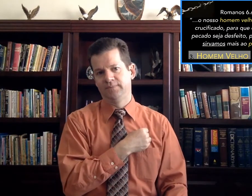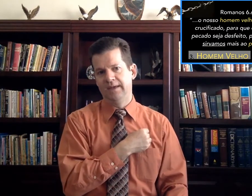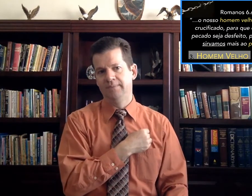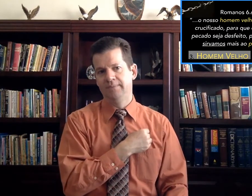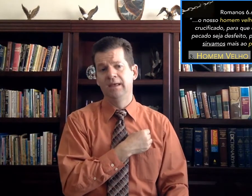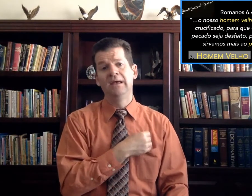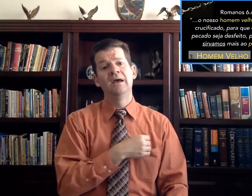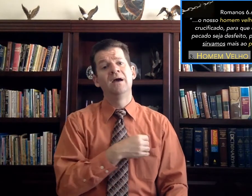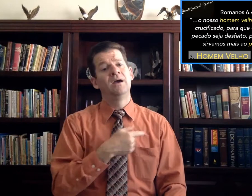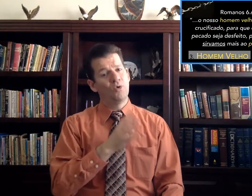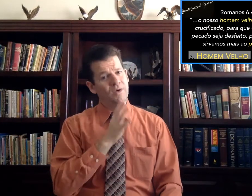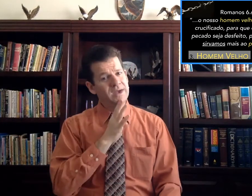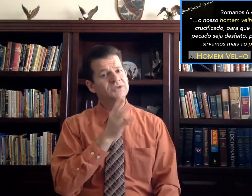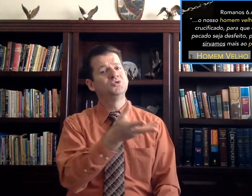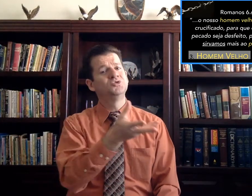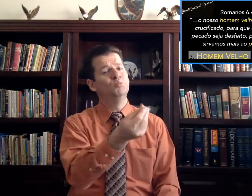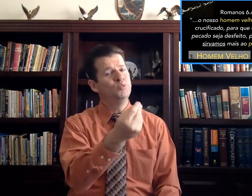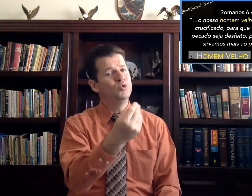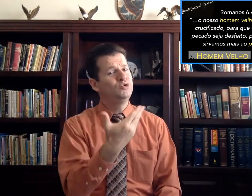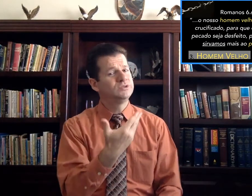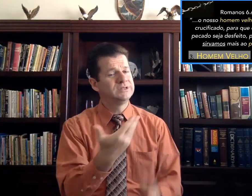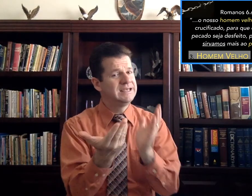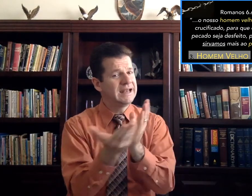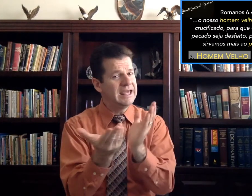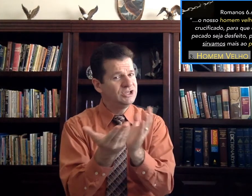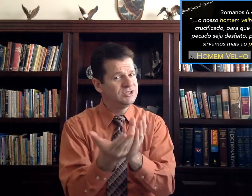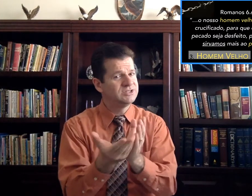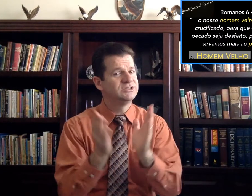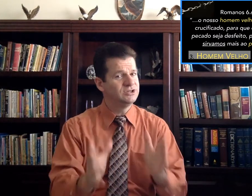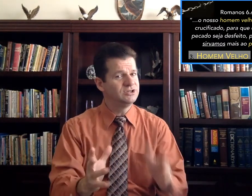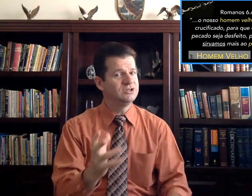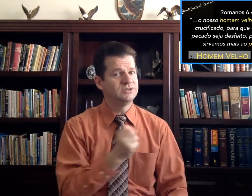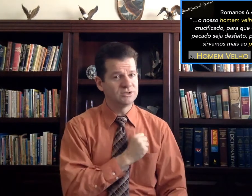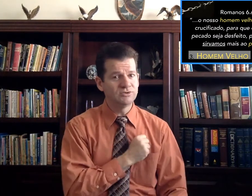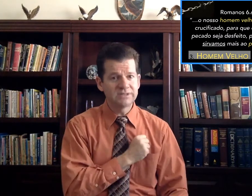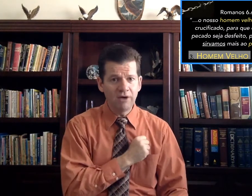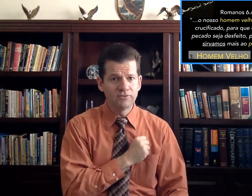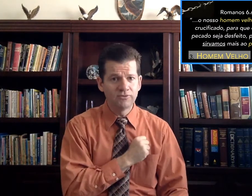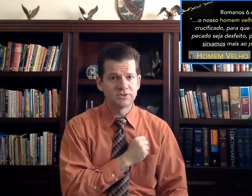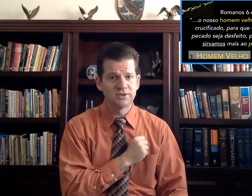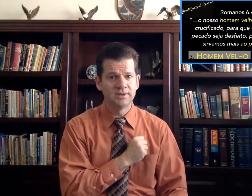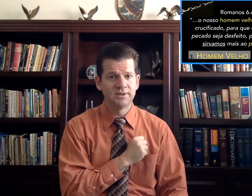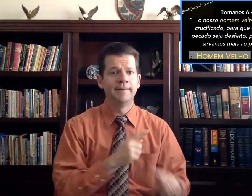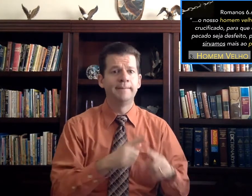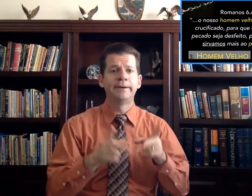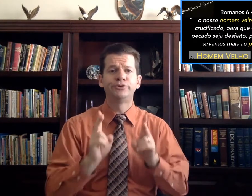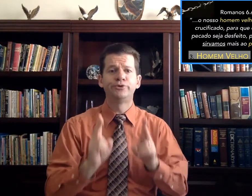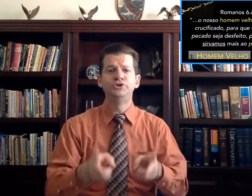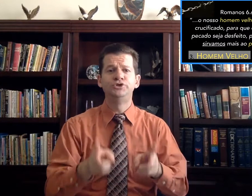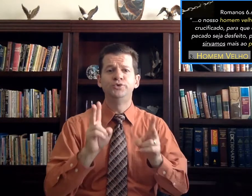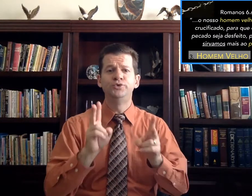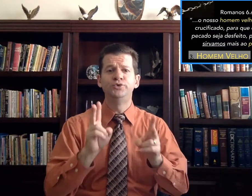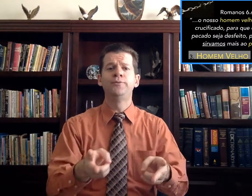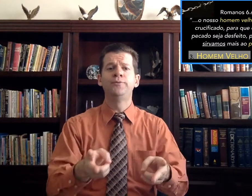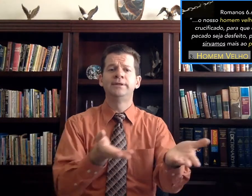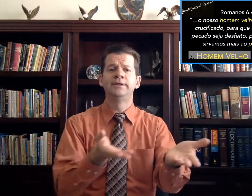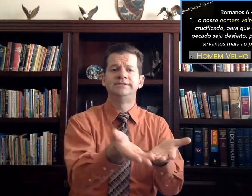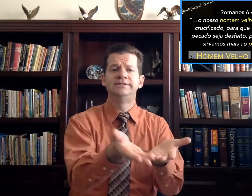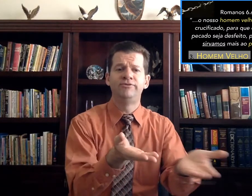Ok? Eu conheço muitos crentes que são salvos, mas continuam